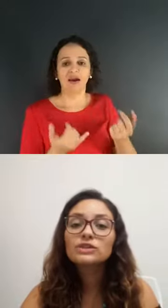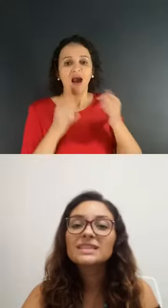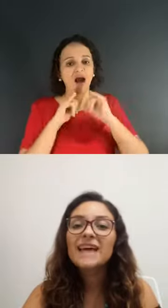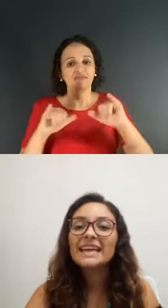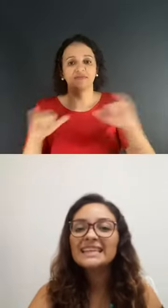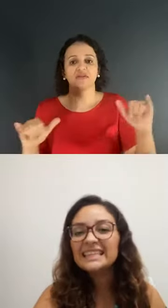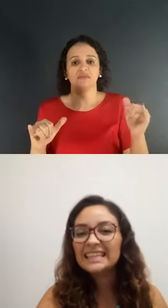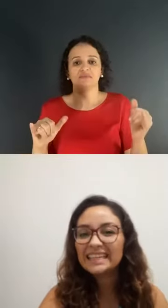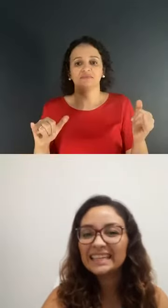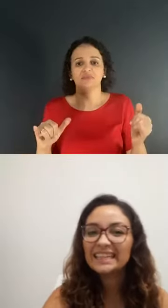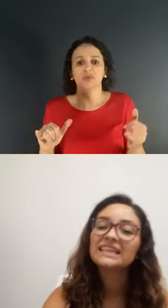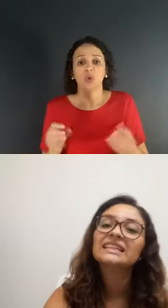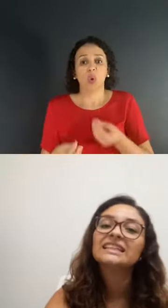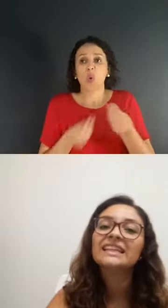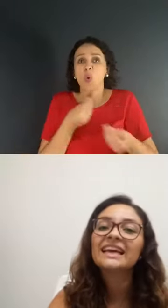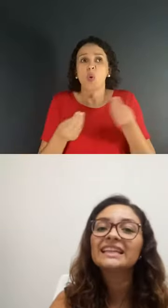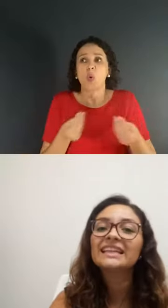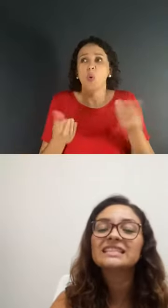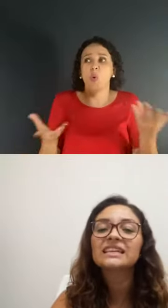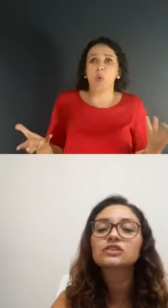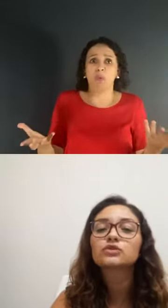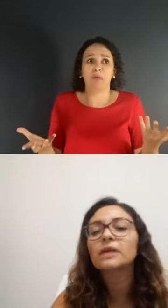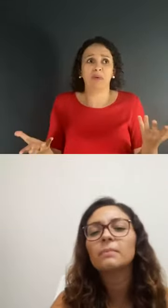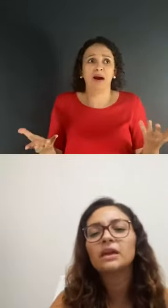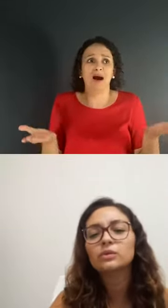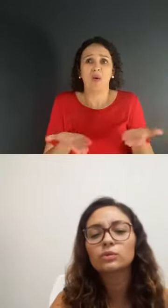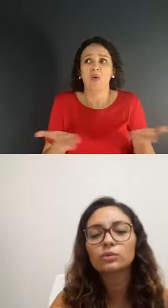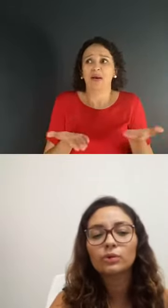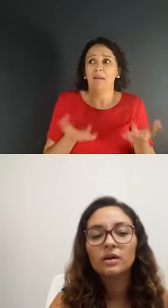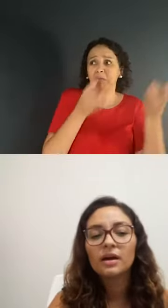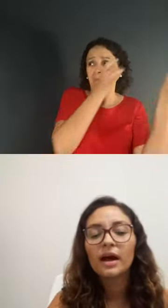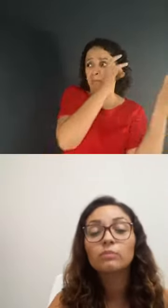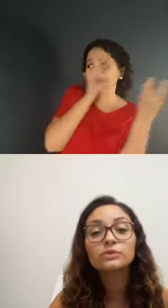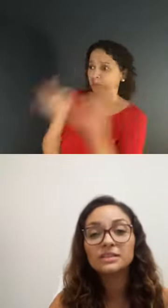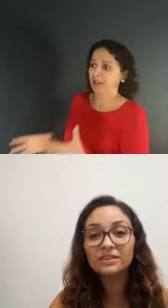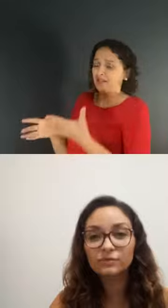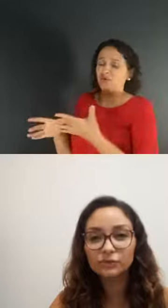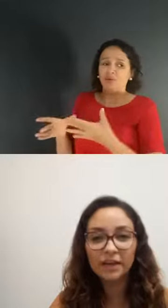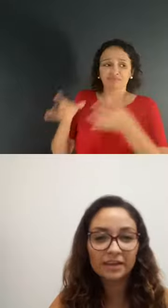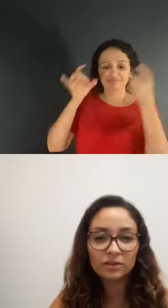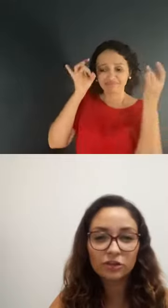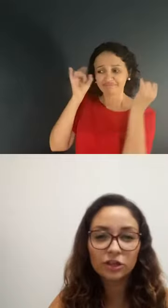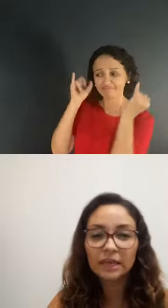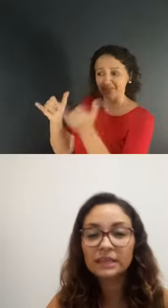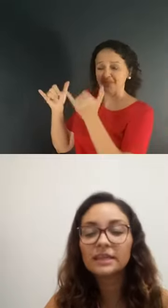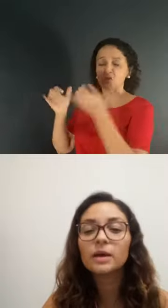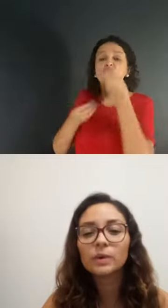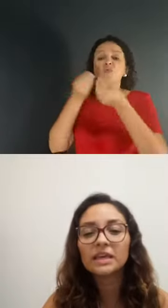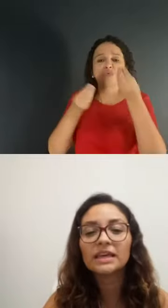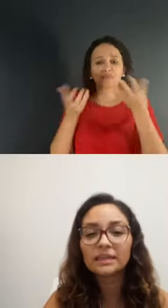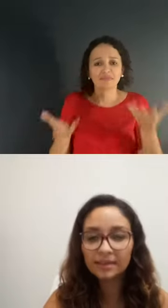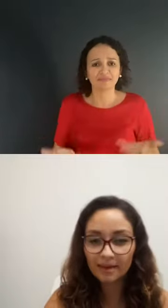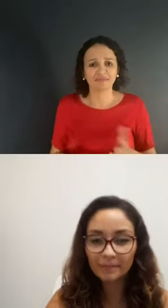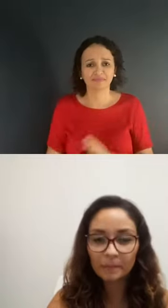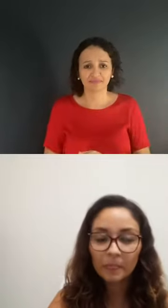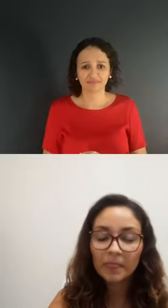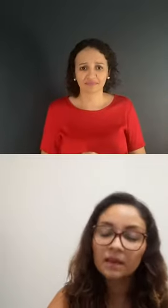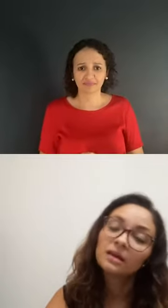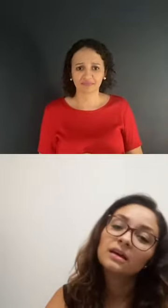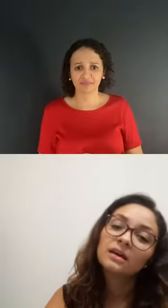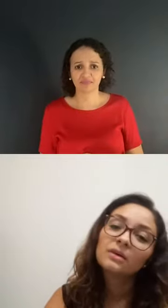Então, como sair, né, desse relacionamento abusivo, já que a gente entendeu o que ele